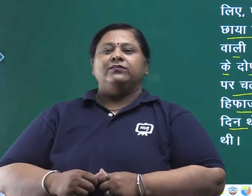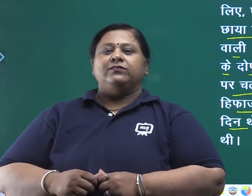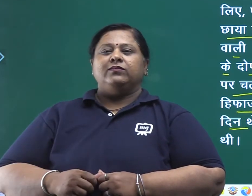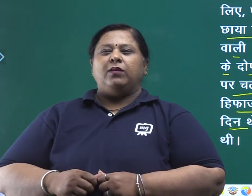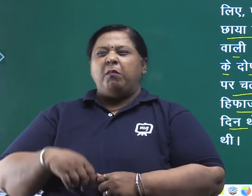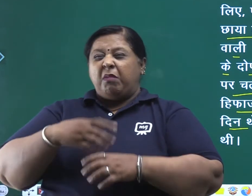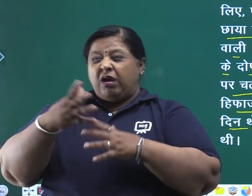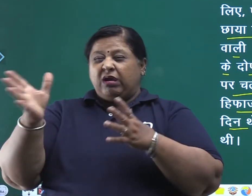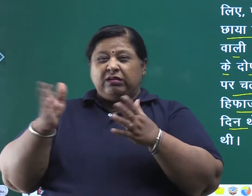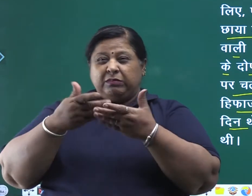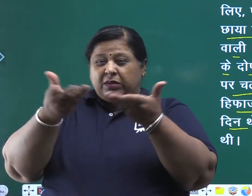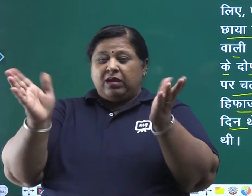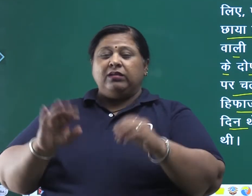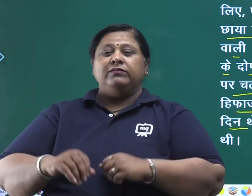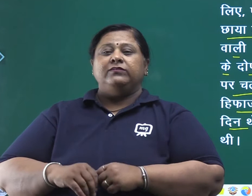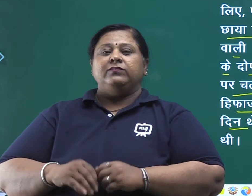बाहर